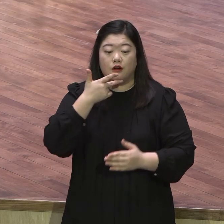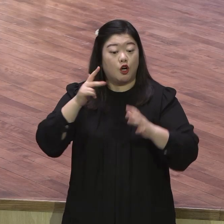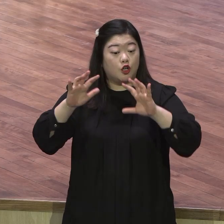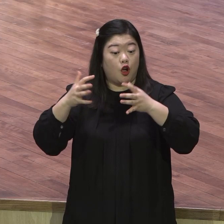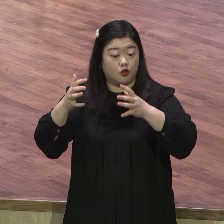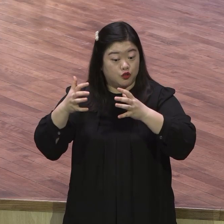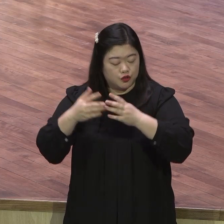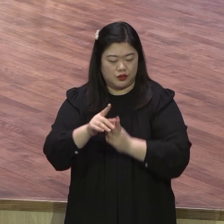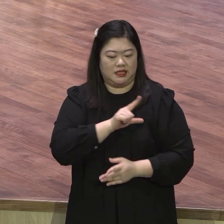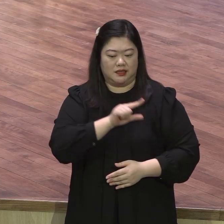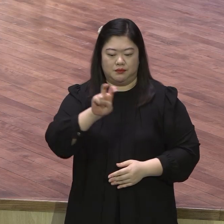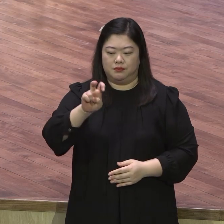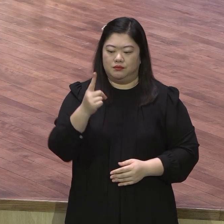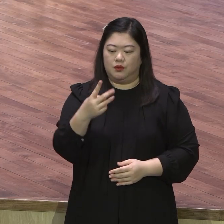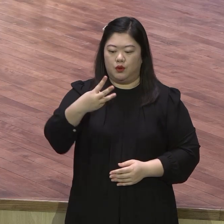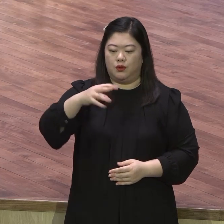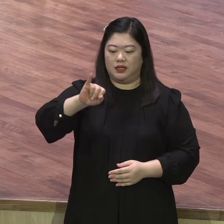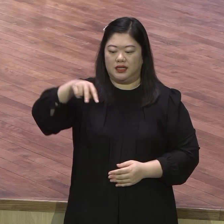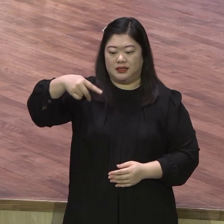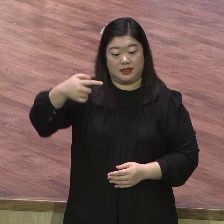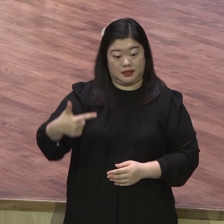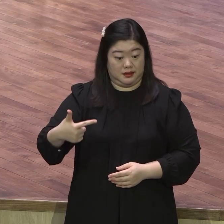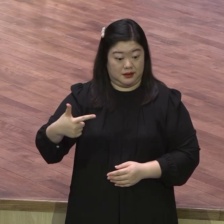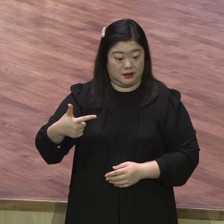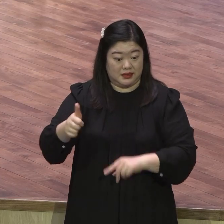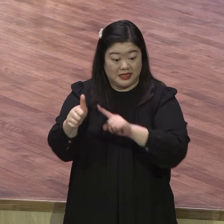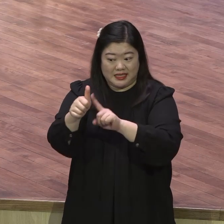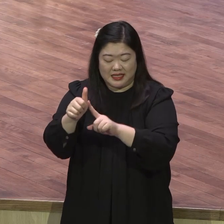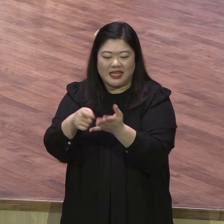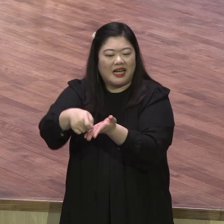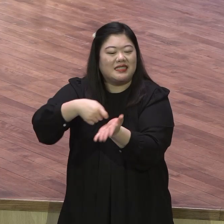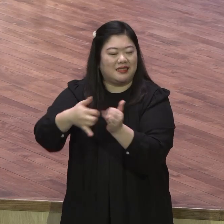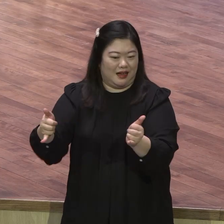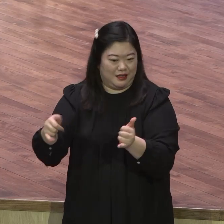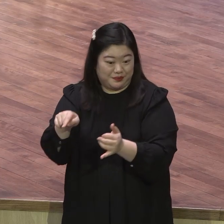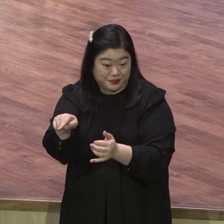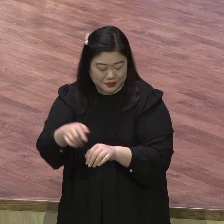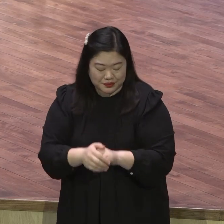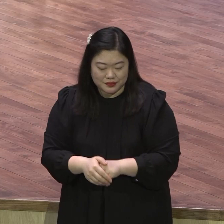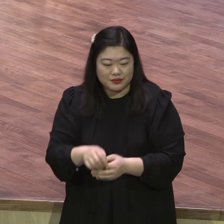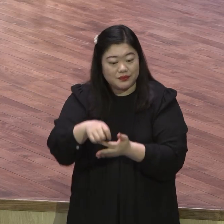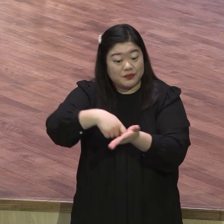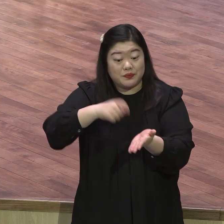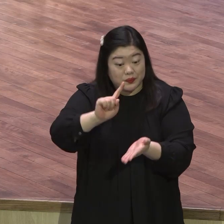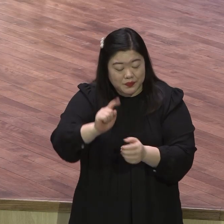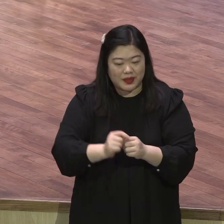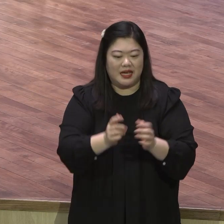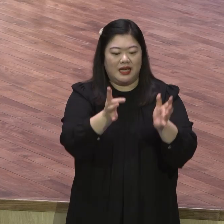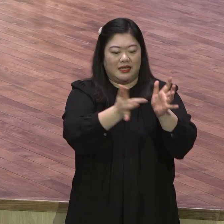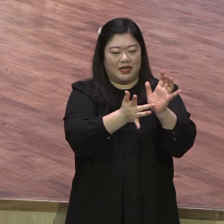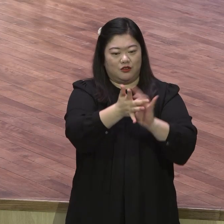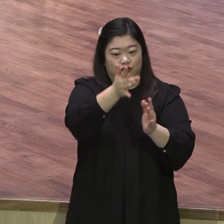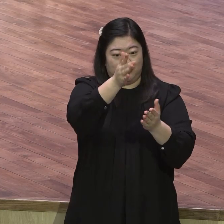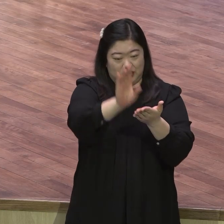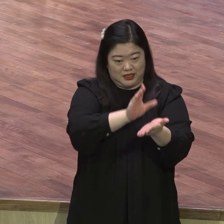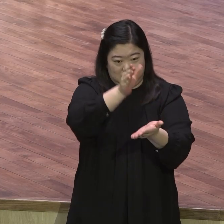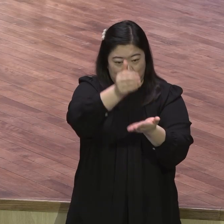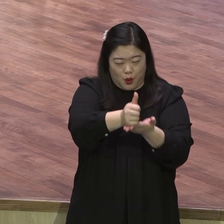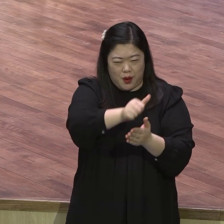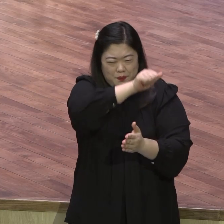모리선 이라는 분이 있습니다. 프랭크 모리선 이 사람은 예수 그리스도 생애 중에서